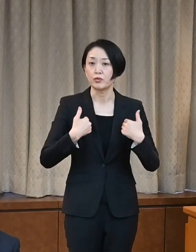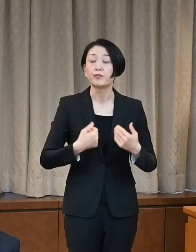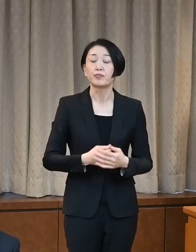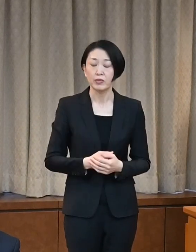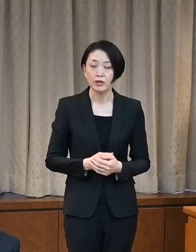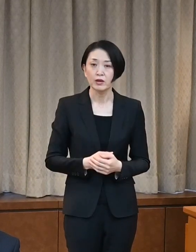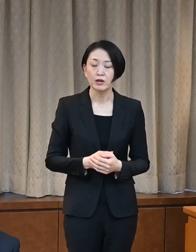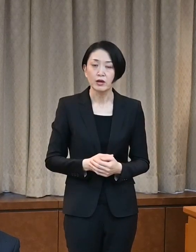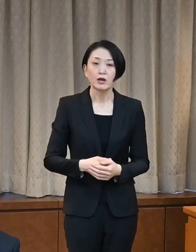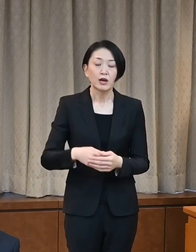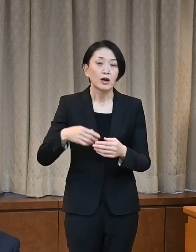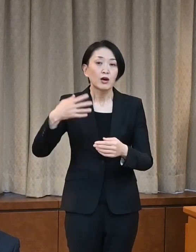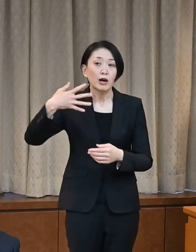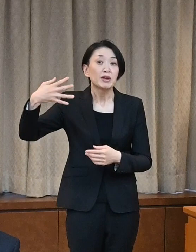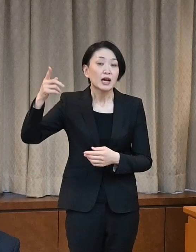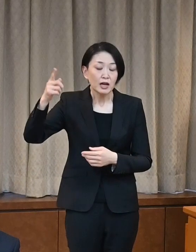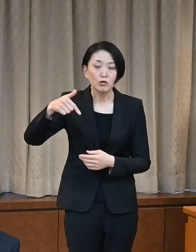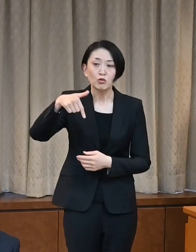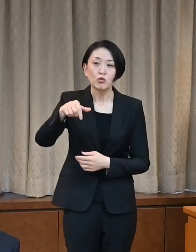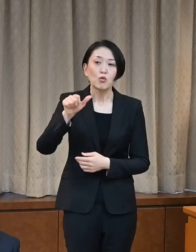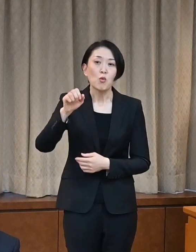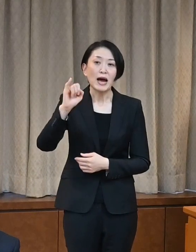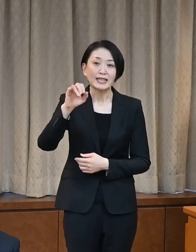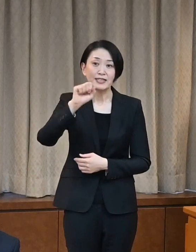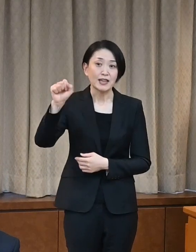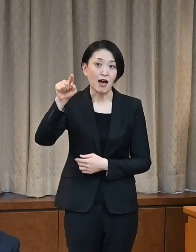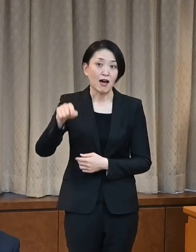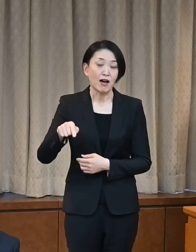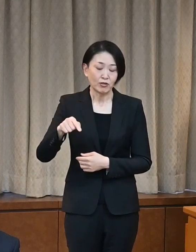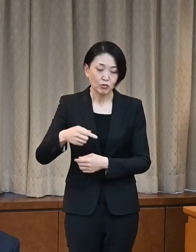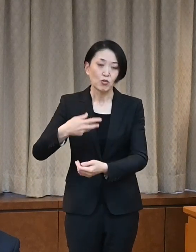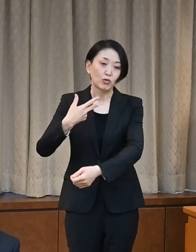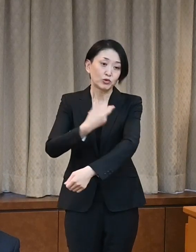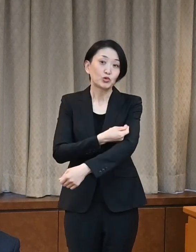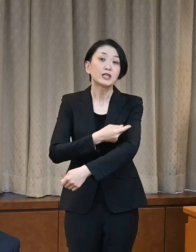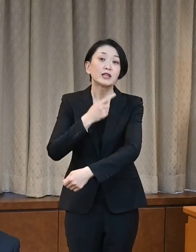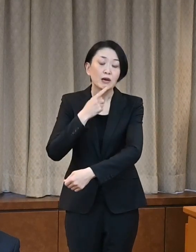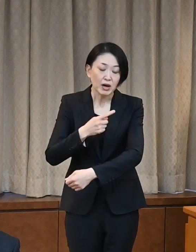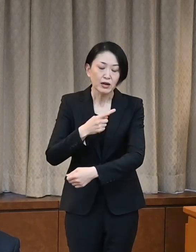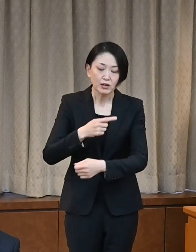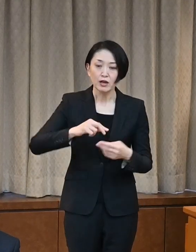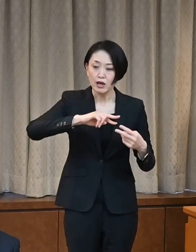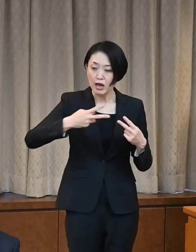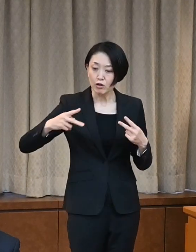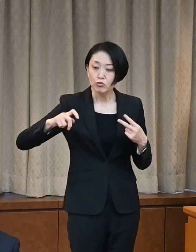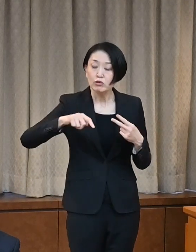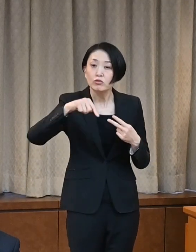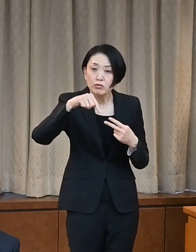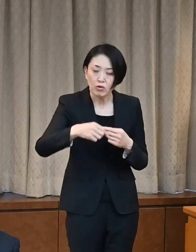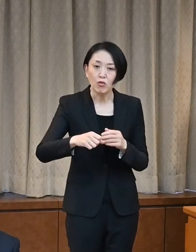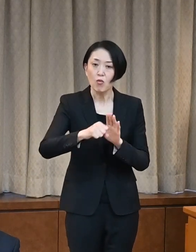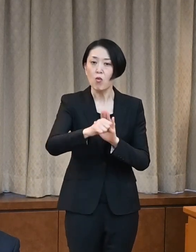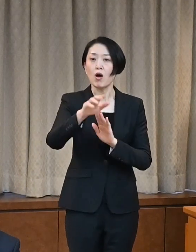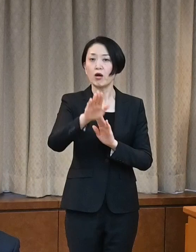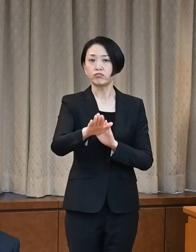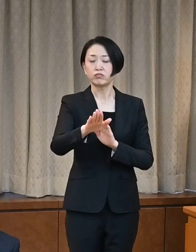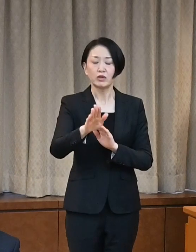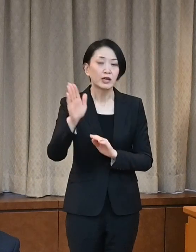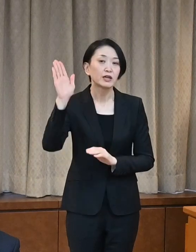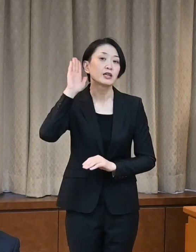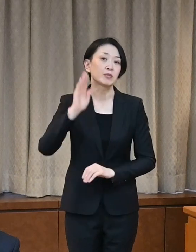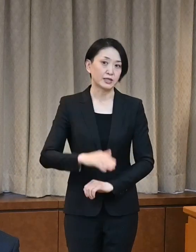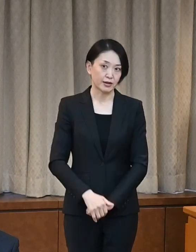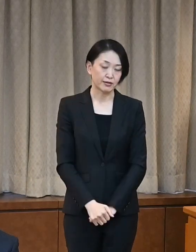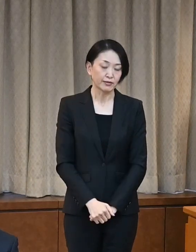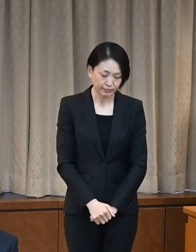この変異株にも有効だと言われております。したがって今後は、これも先ほどから言われていること